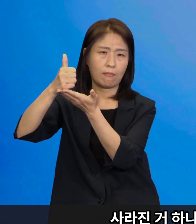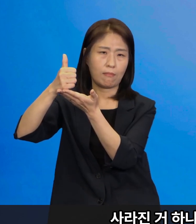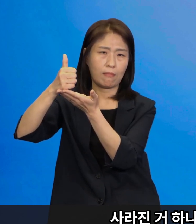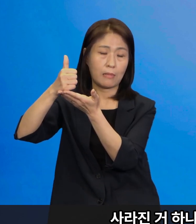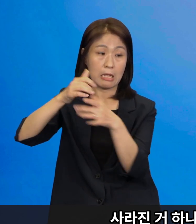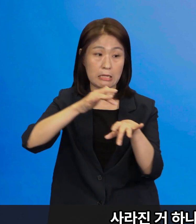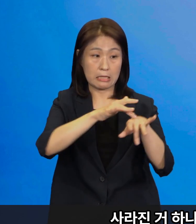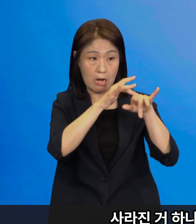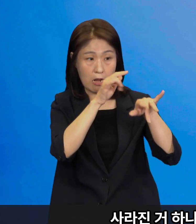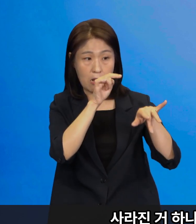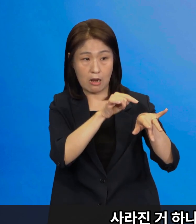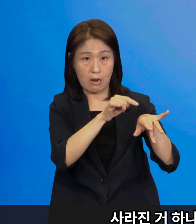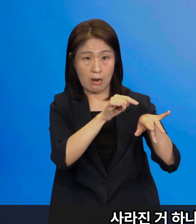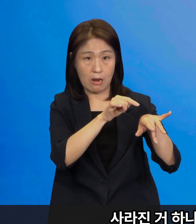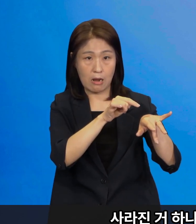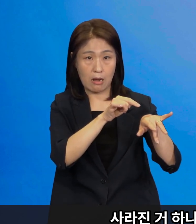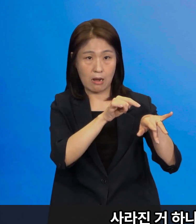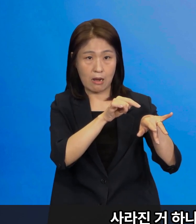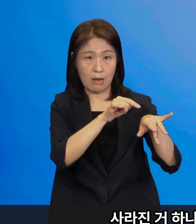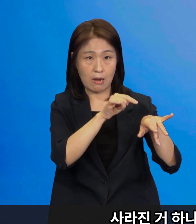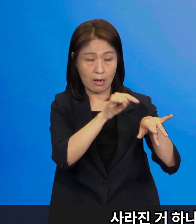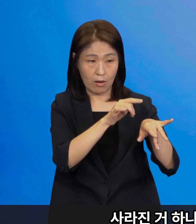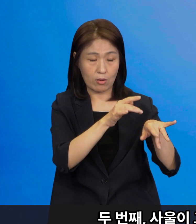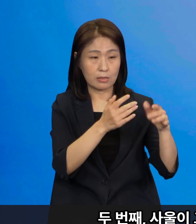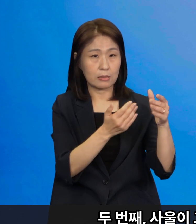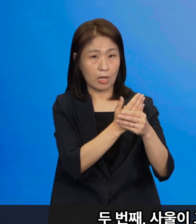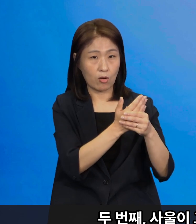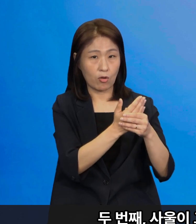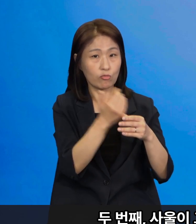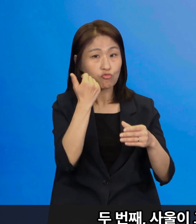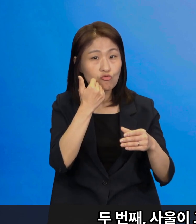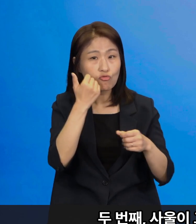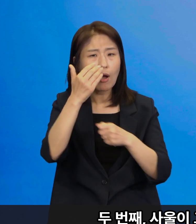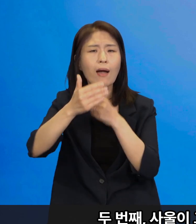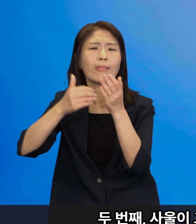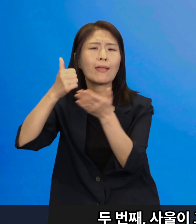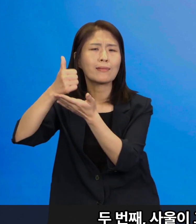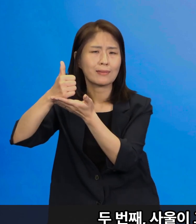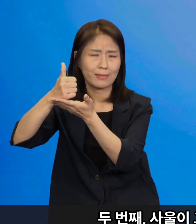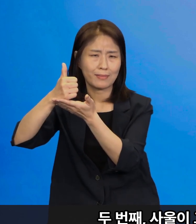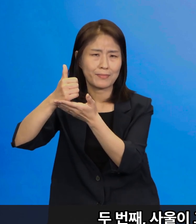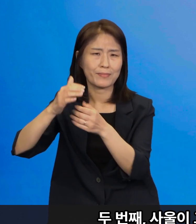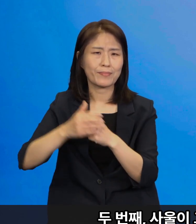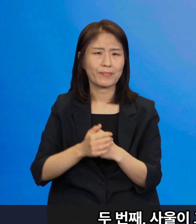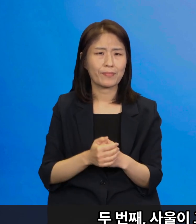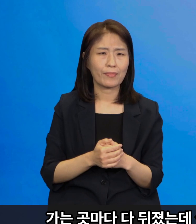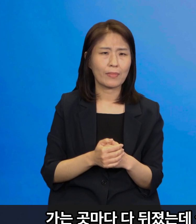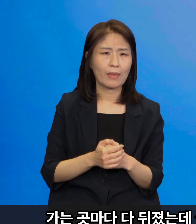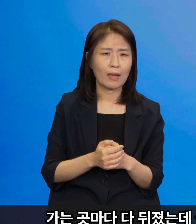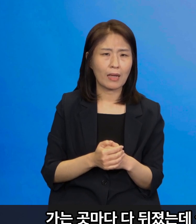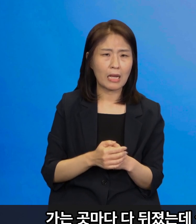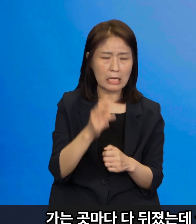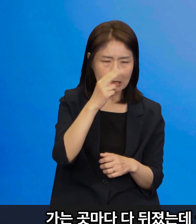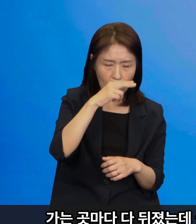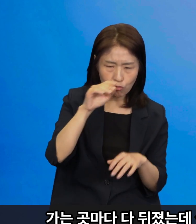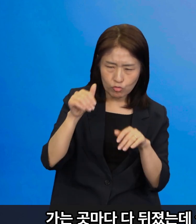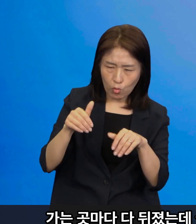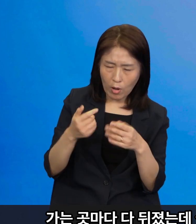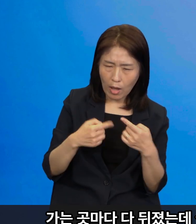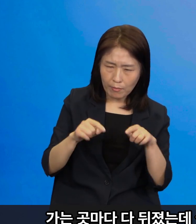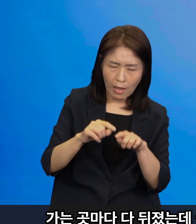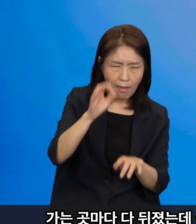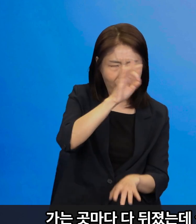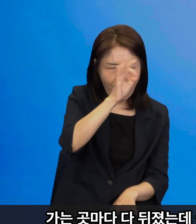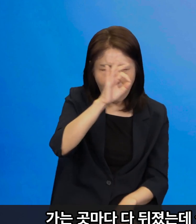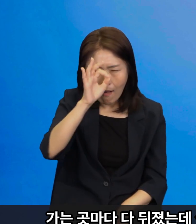사라진 거, 하나님이 사라지게 하신 거예요. 두 번째, 사울이 그의 종과 함께 찾아 나섰어요. 가는 곳마다 다